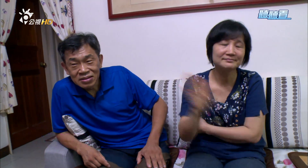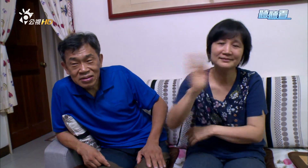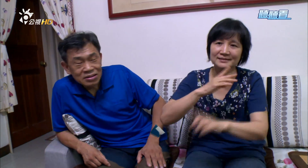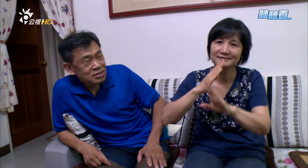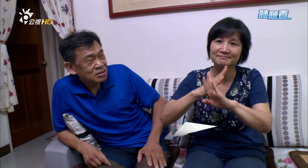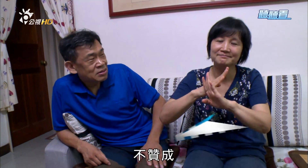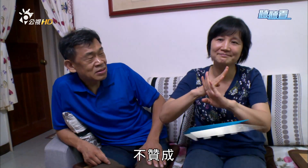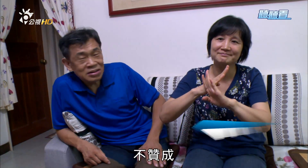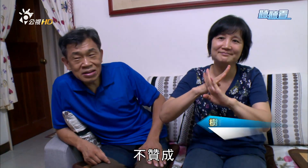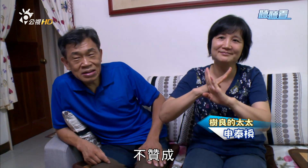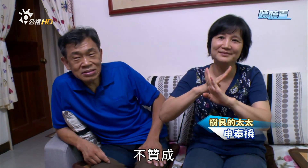不赞成。